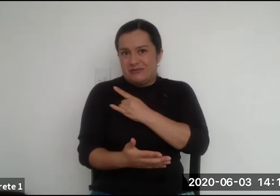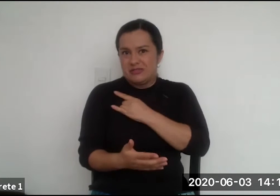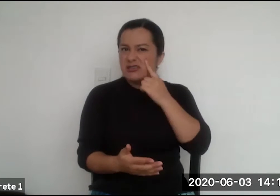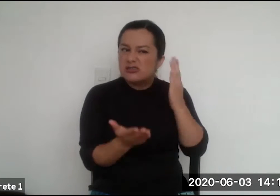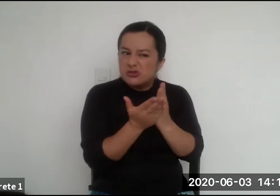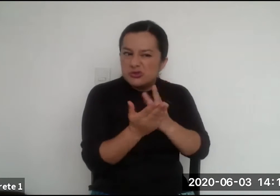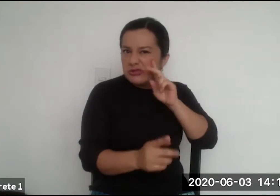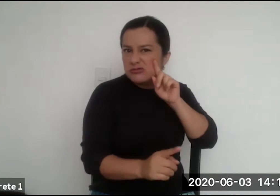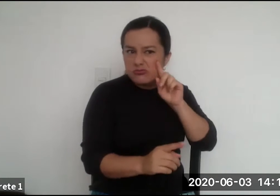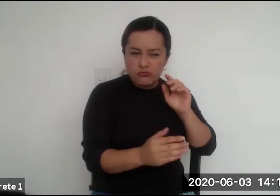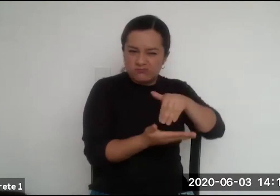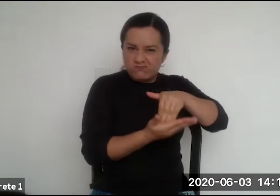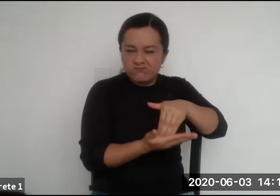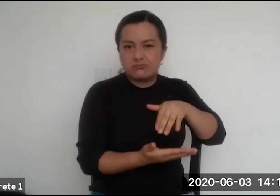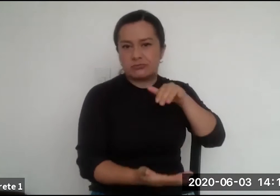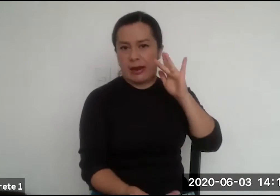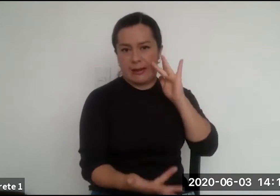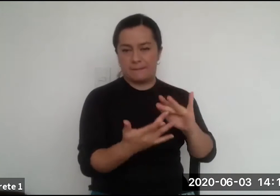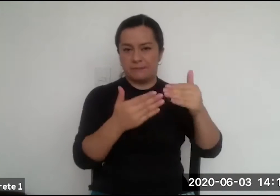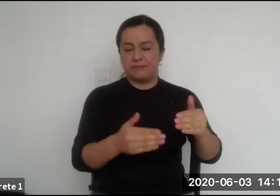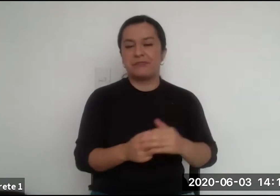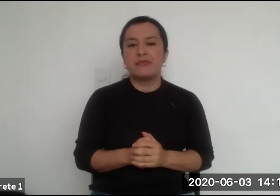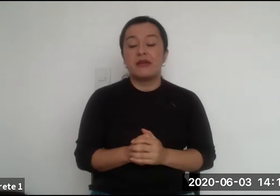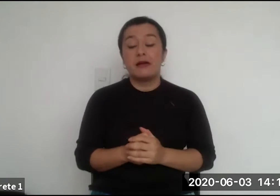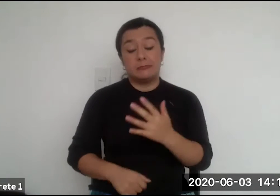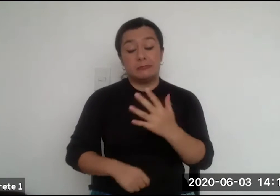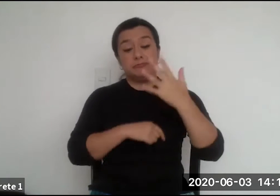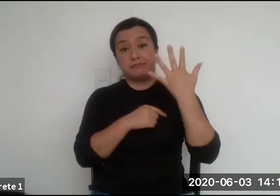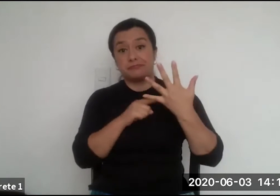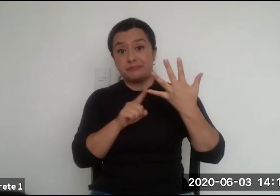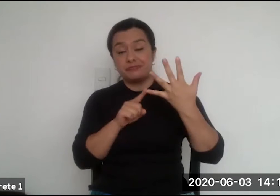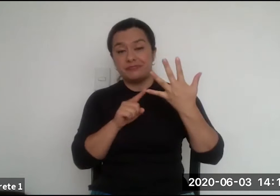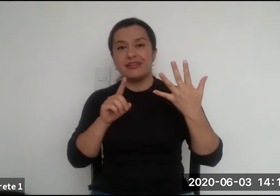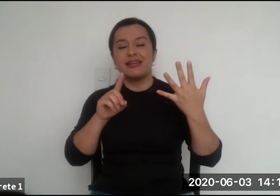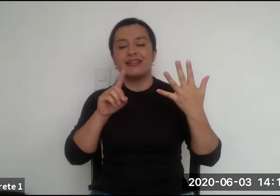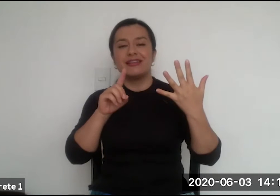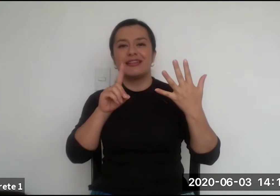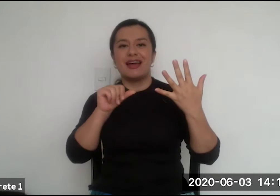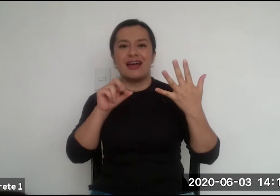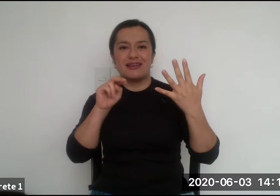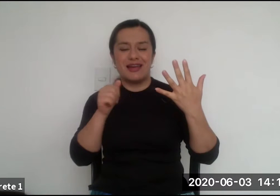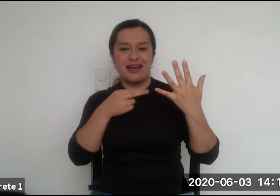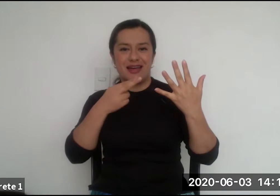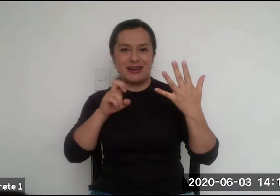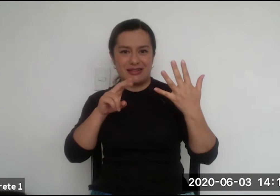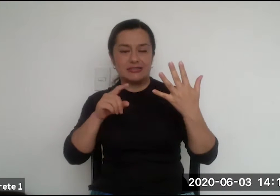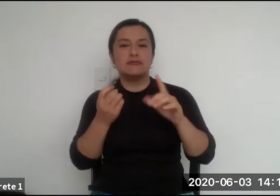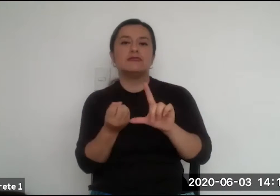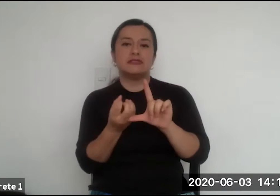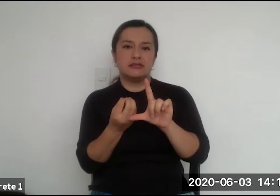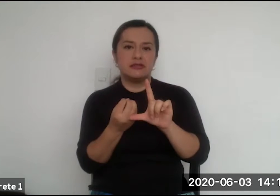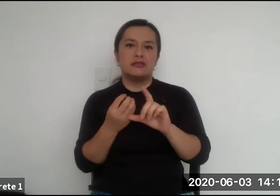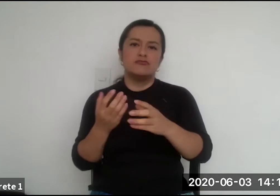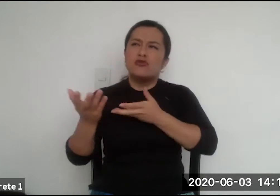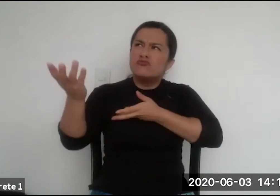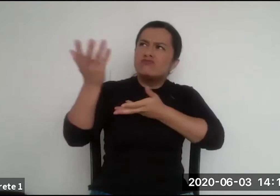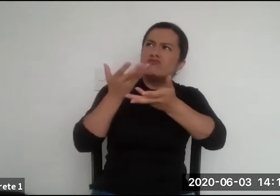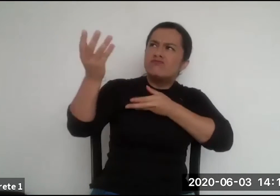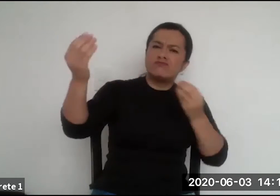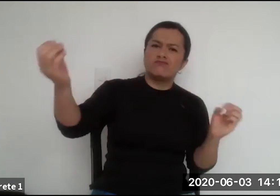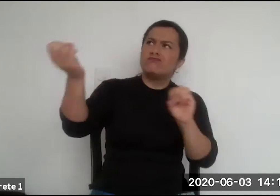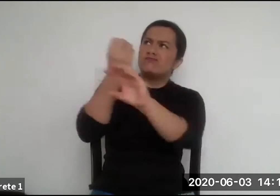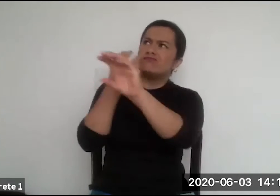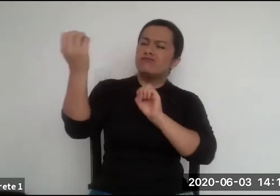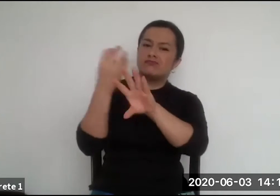Bueno, nos acompaña también por México Diana Valle Hernández. Ella es licenciada en Relaciones Internacionales por la